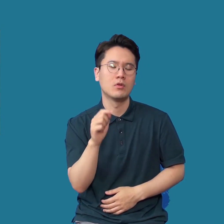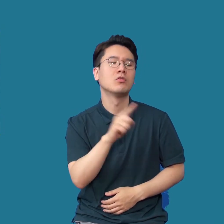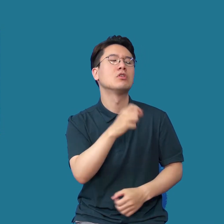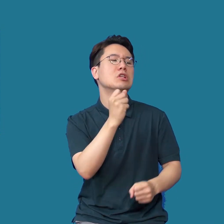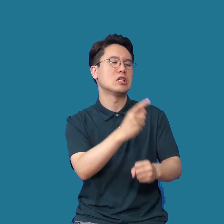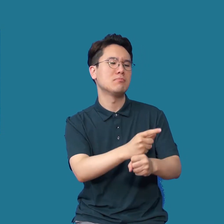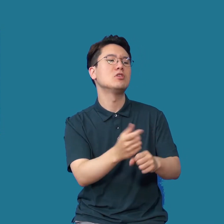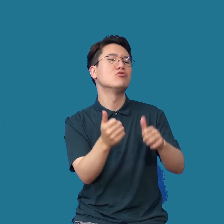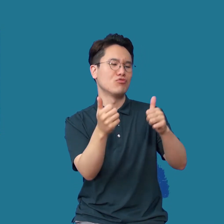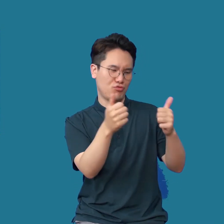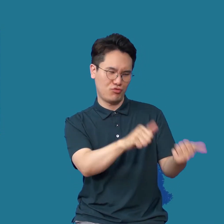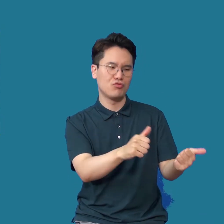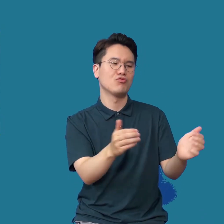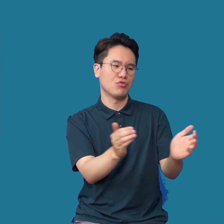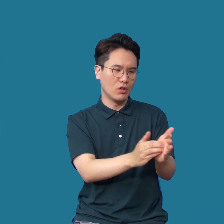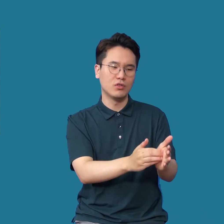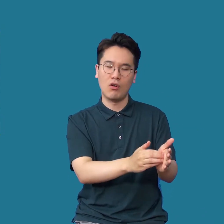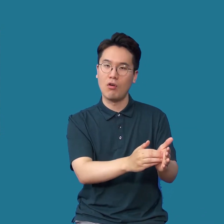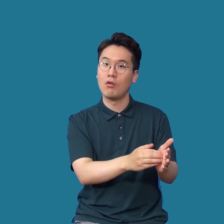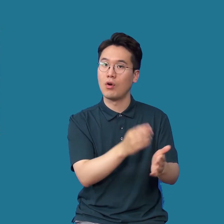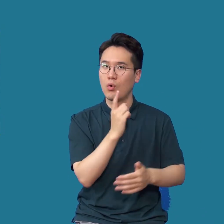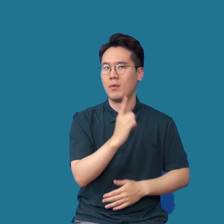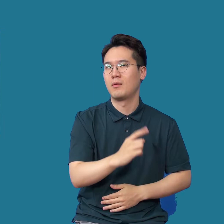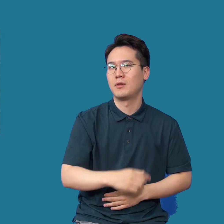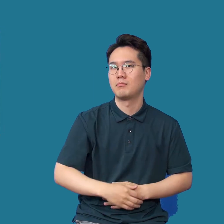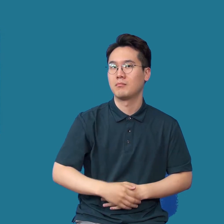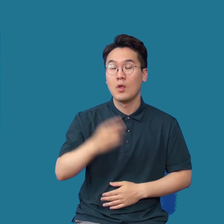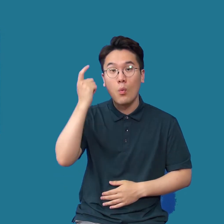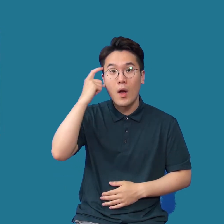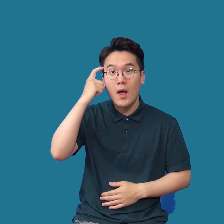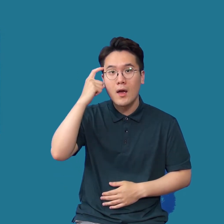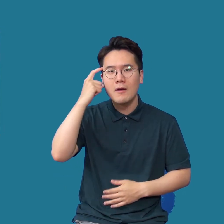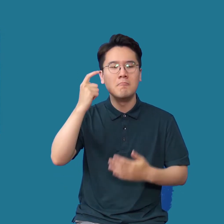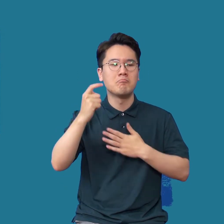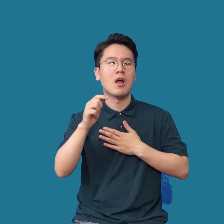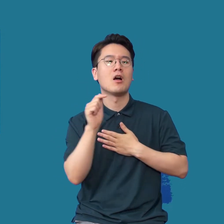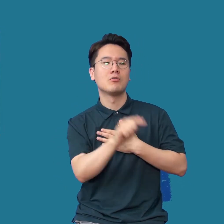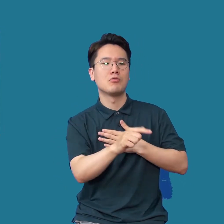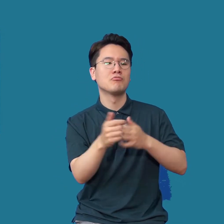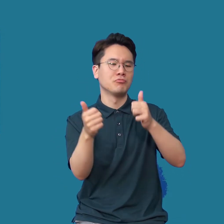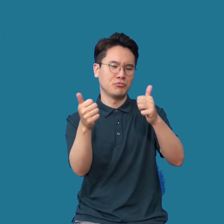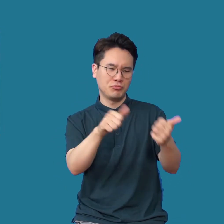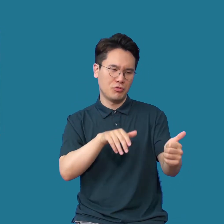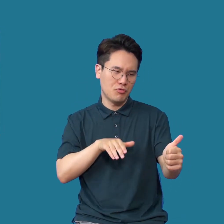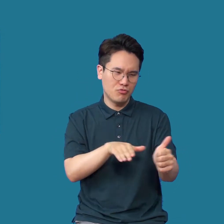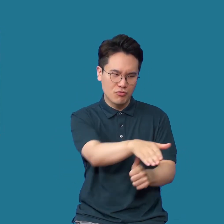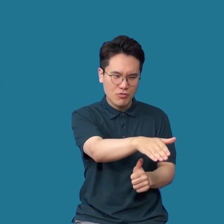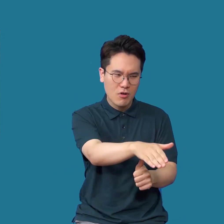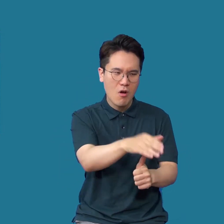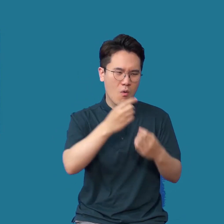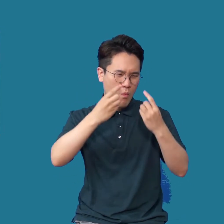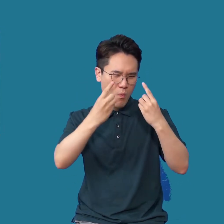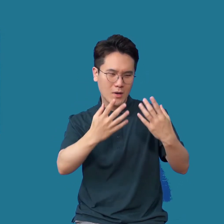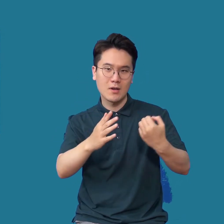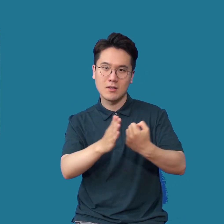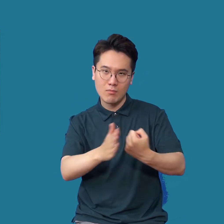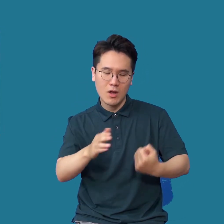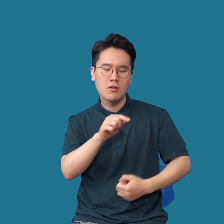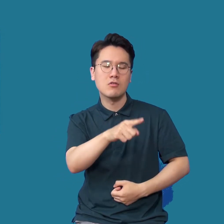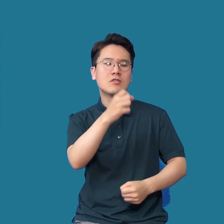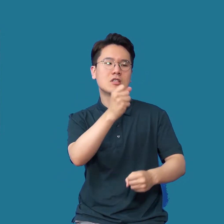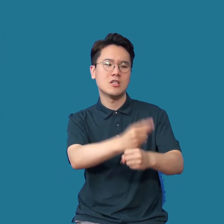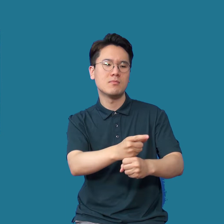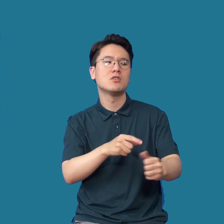말합니다. 그건 내가 너를 죽일 것이 확실하기 때문에, 그래서 너는 죽을 거야가 아니라 너는 죽었어